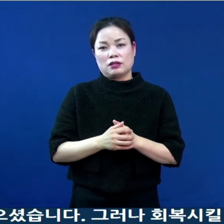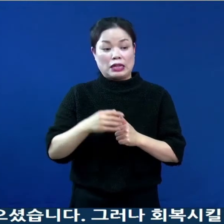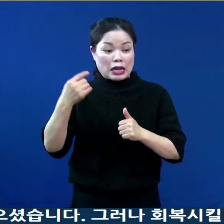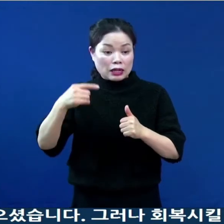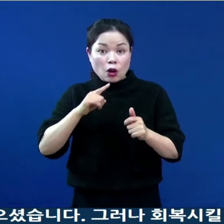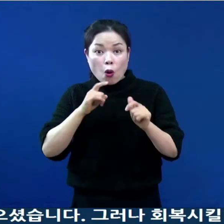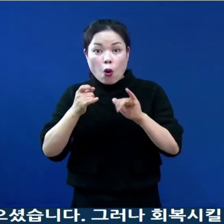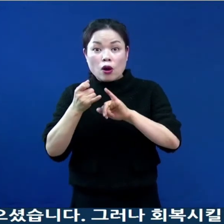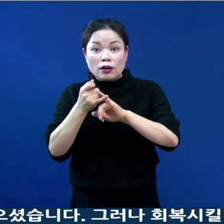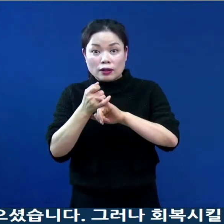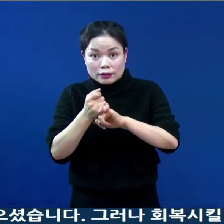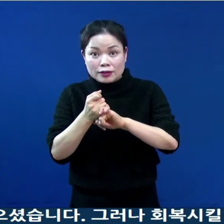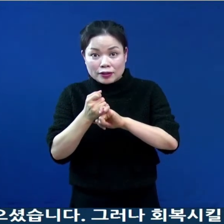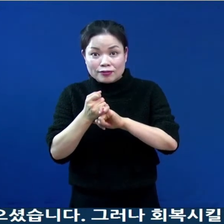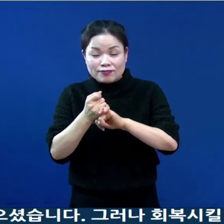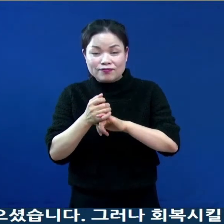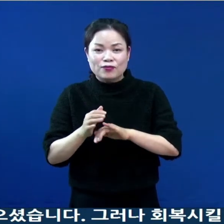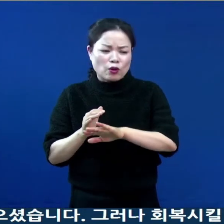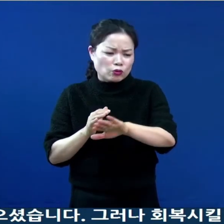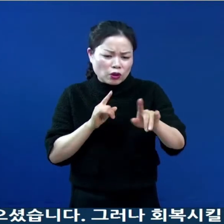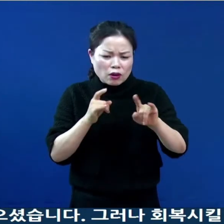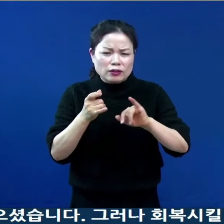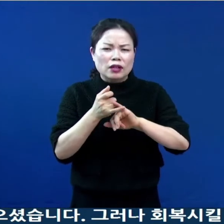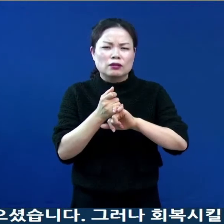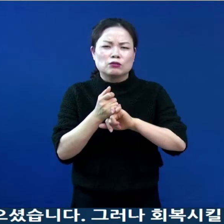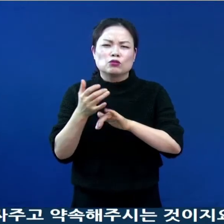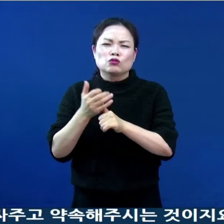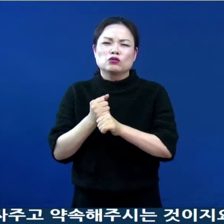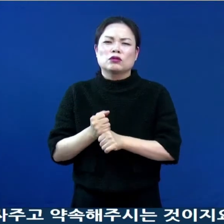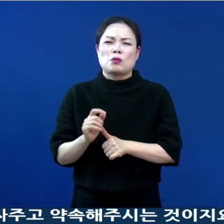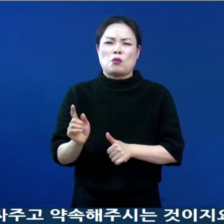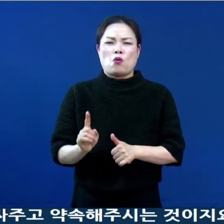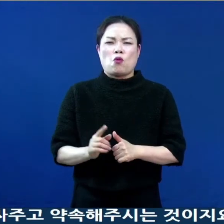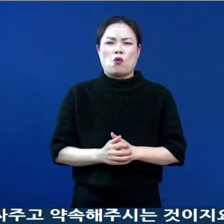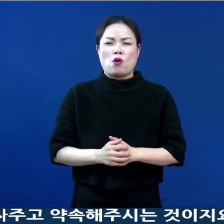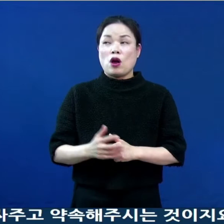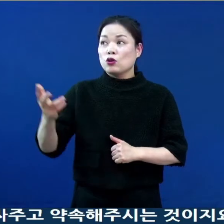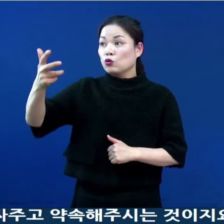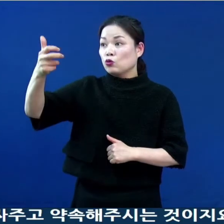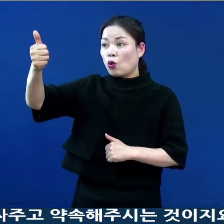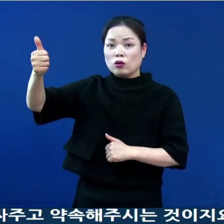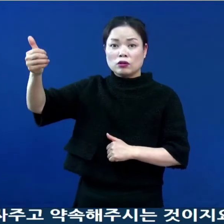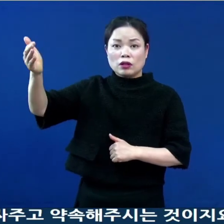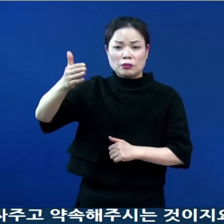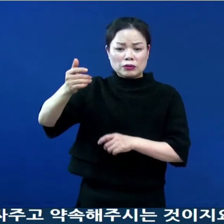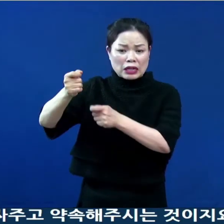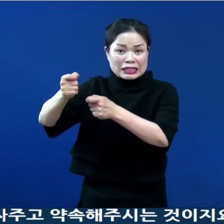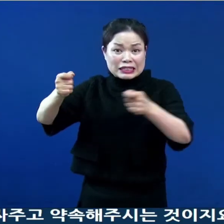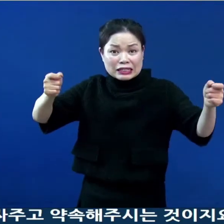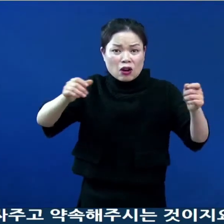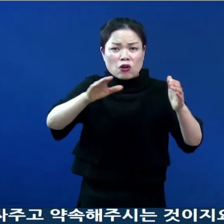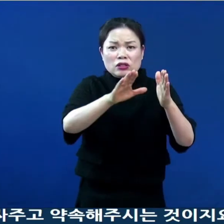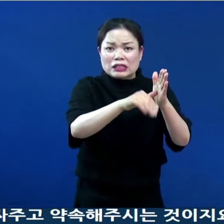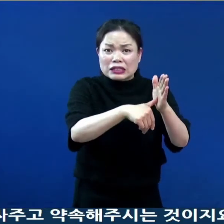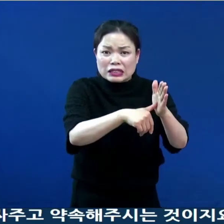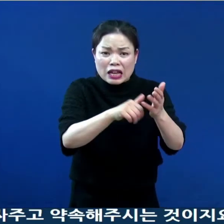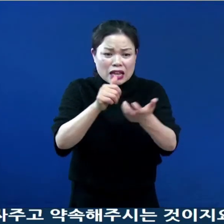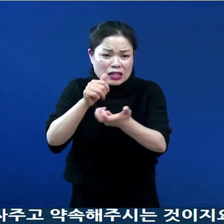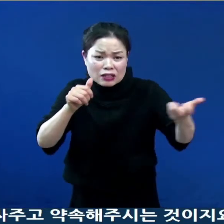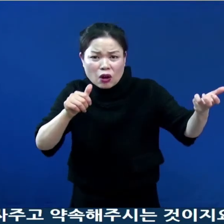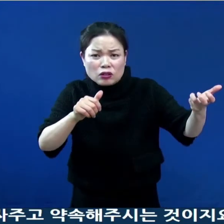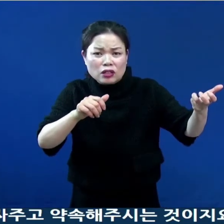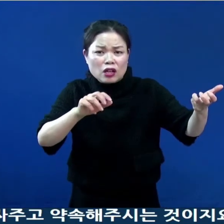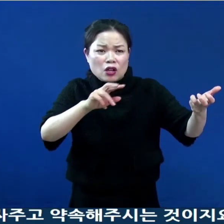가르쳐 주는 게 언약입니다. 우리가 언약을 붙든다는 건 뭐냐면, 여호와께로부터 떨어져 나갔을 때